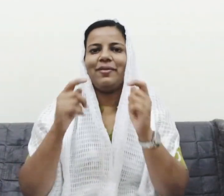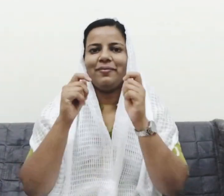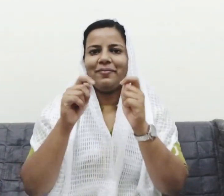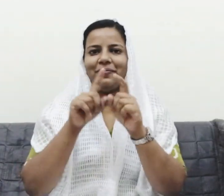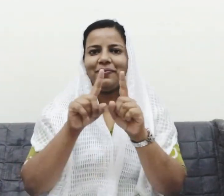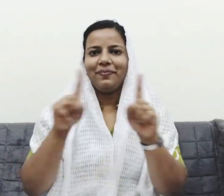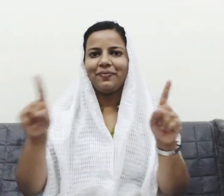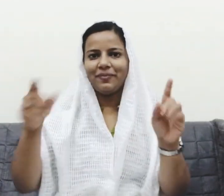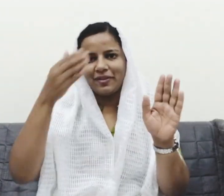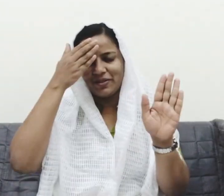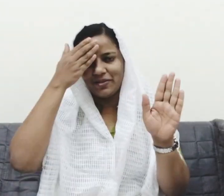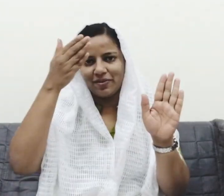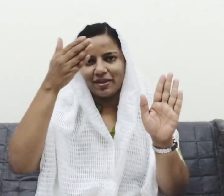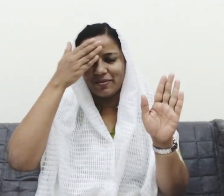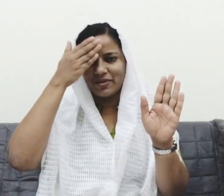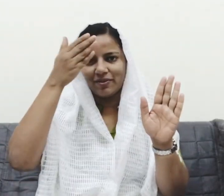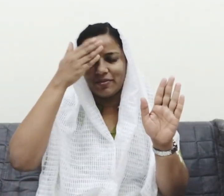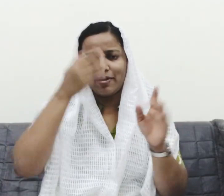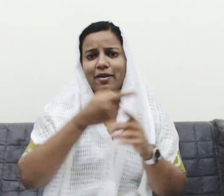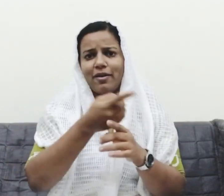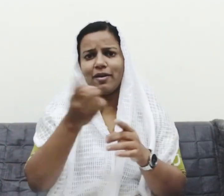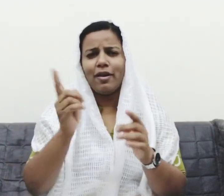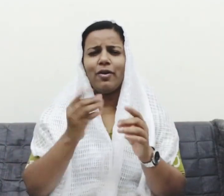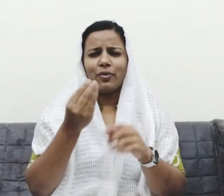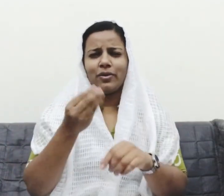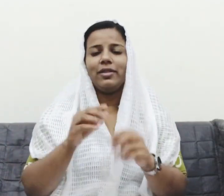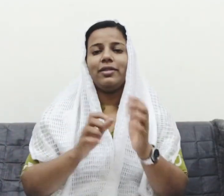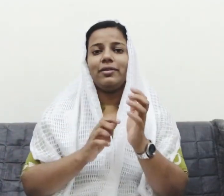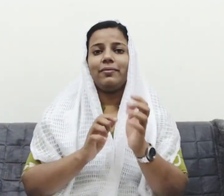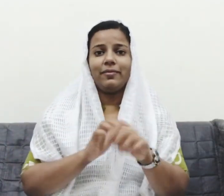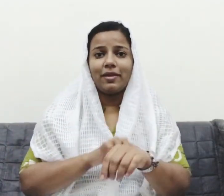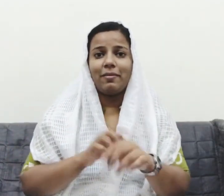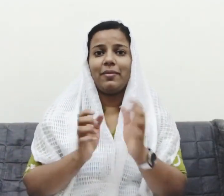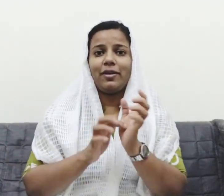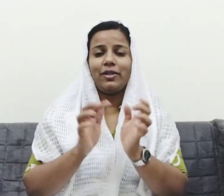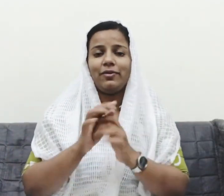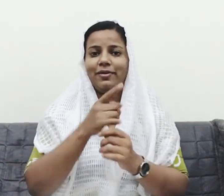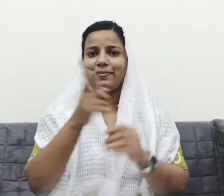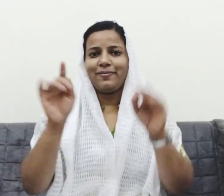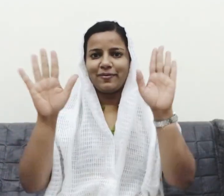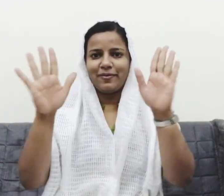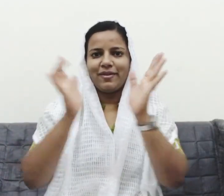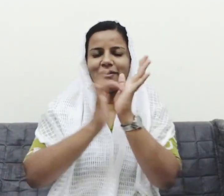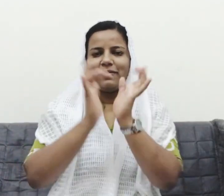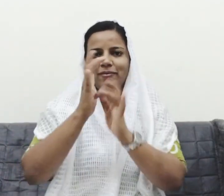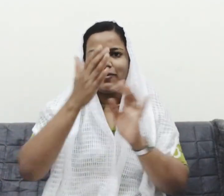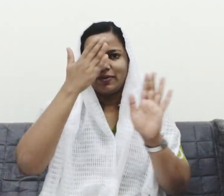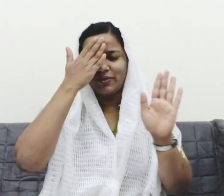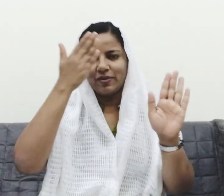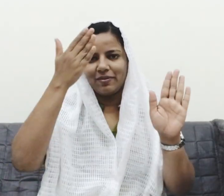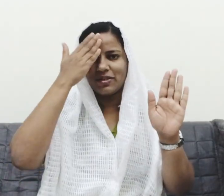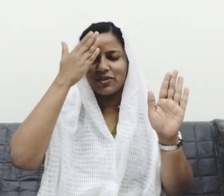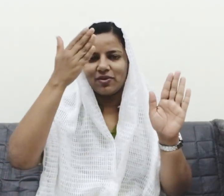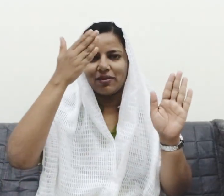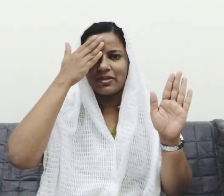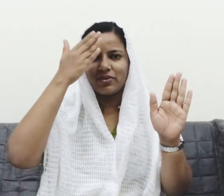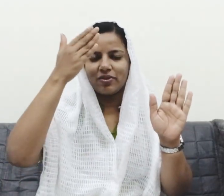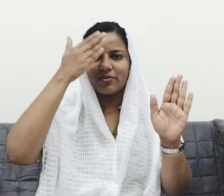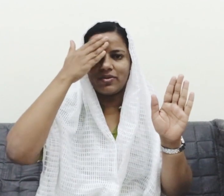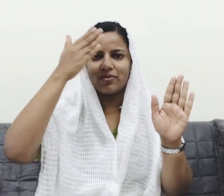ഹല്ലേലൂയ. സ്തോത്രം, സ്തോത്രം, സ്തോത്രം, സ്തോത്രം. എല്ലാവരും അല്പസമയം കരങ്ങളെ ഉയർത്തി കർത്താവിന് നന്ദി പറഞ്ഞാണ്ട്. ഹല്ലേലൂയ. സ്തോത്രം, സ്തോത്രം, സ്തോത്രം,